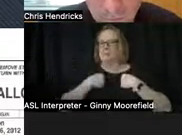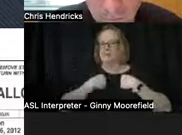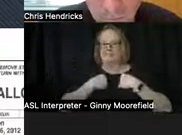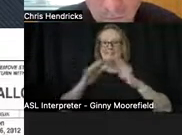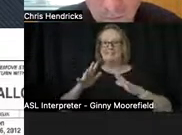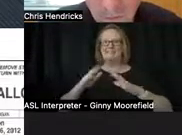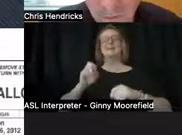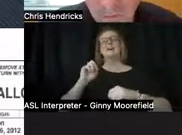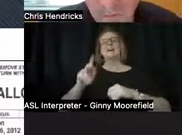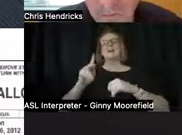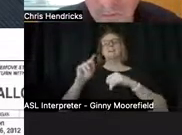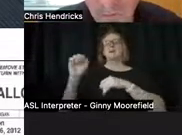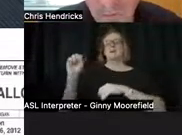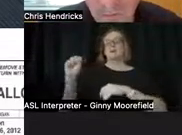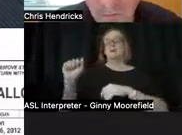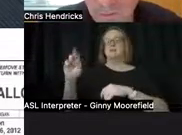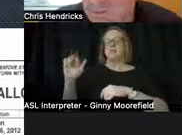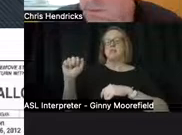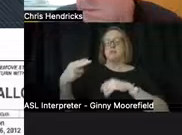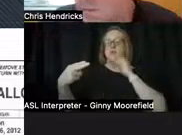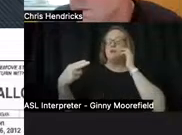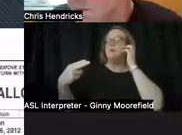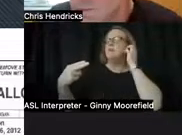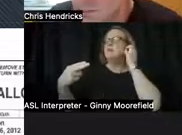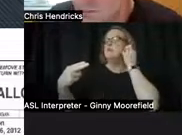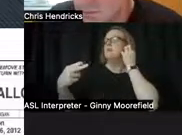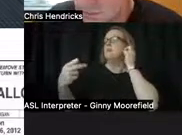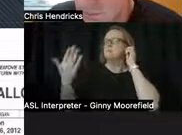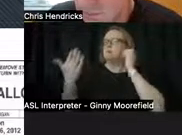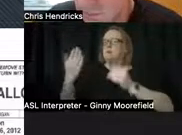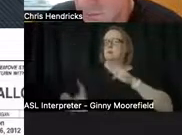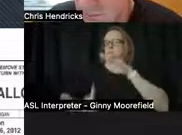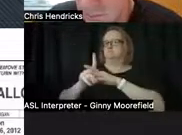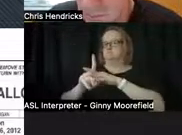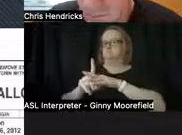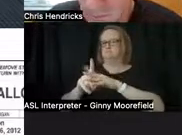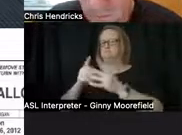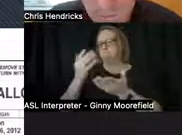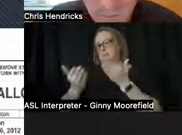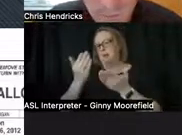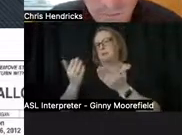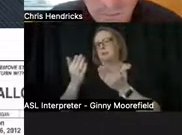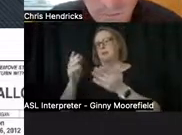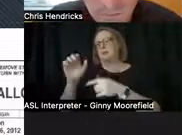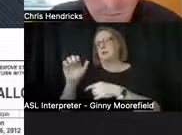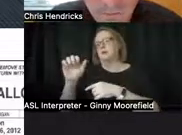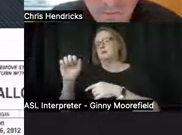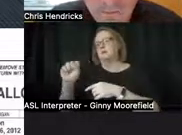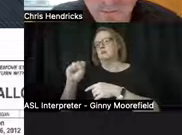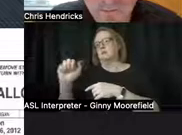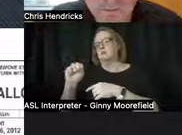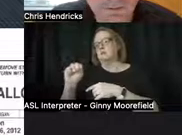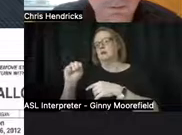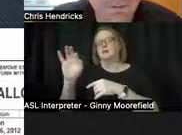fria advancing creos con derechos para vocalizar ellas tienen una